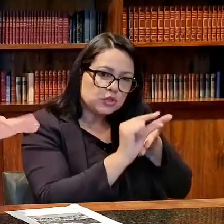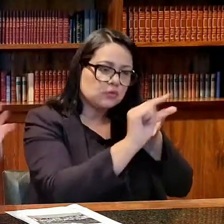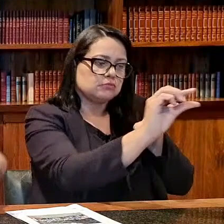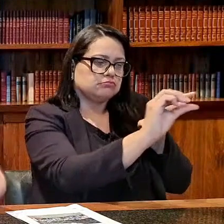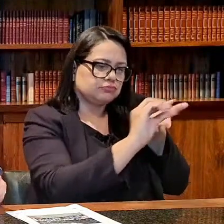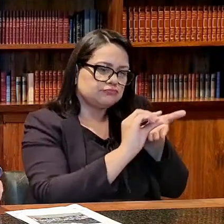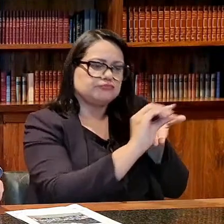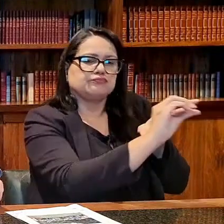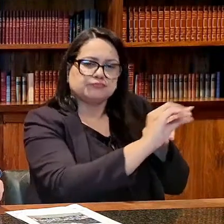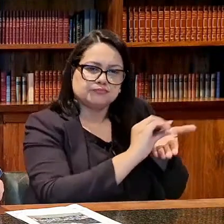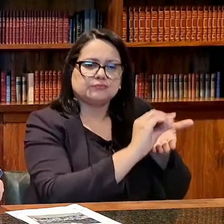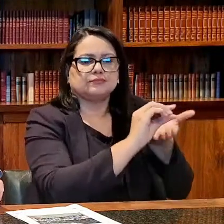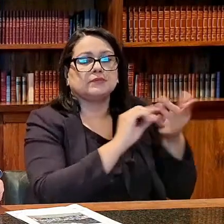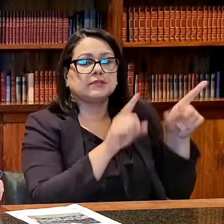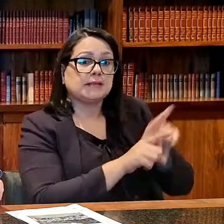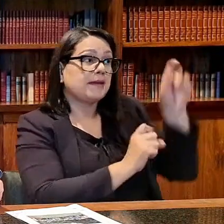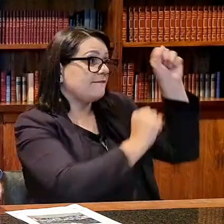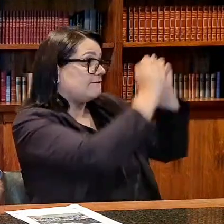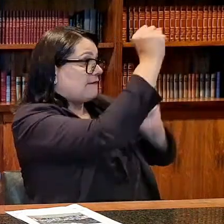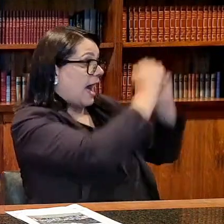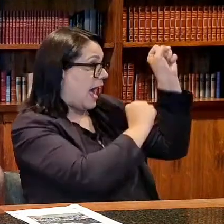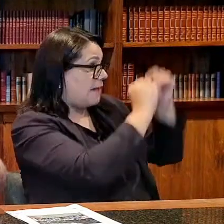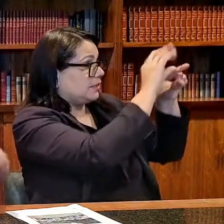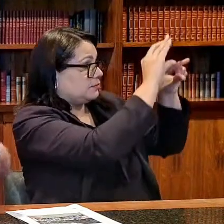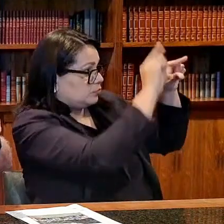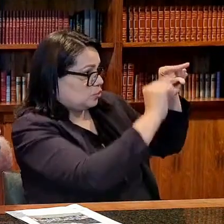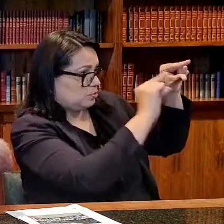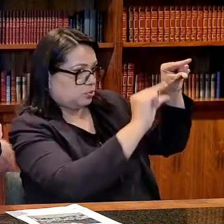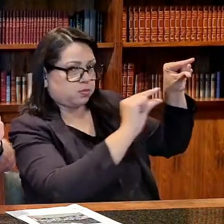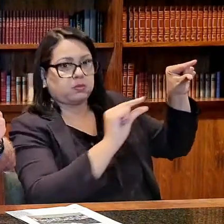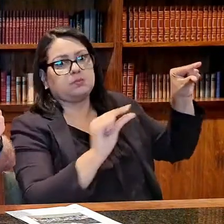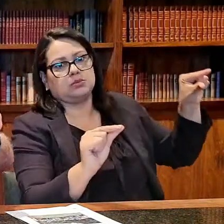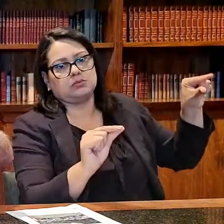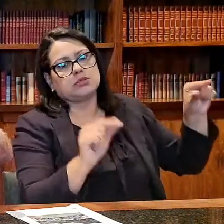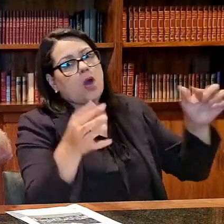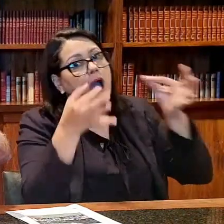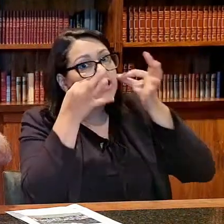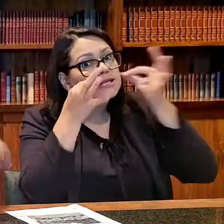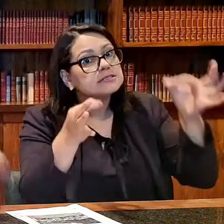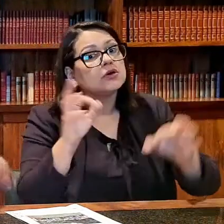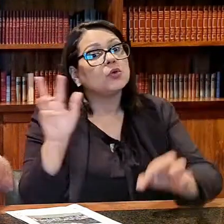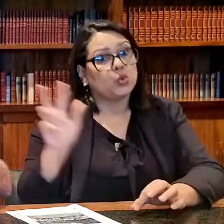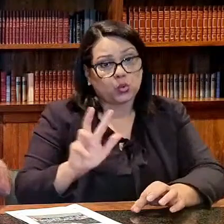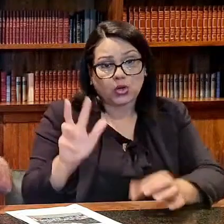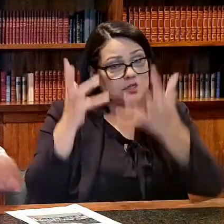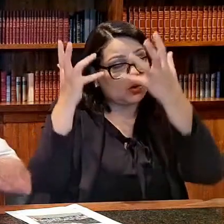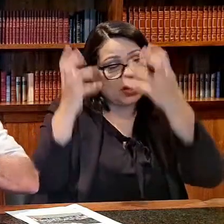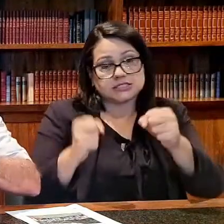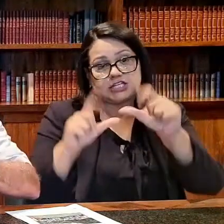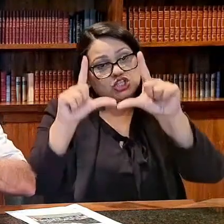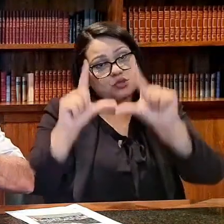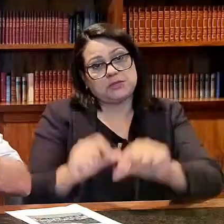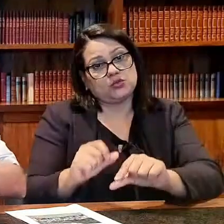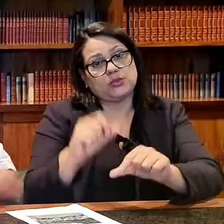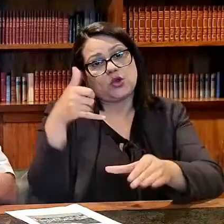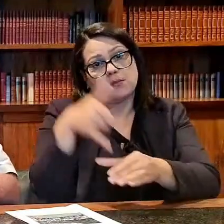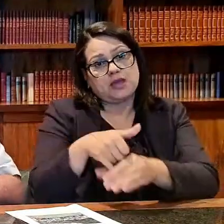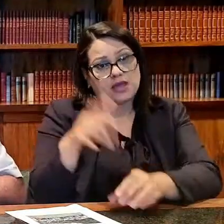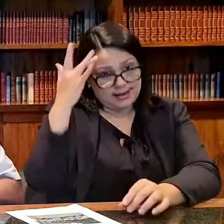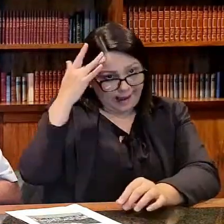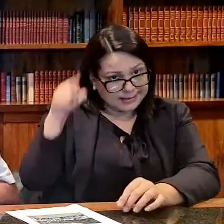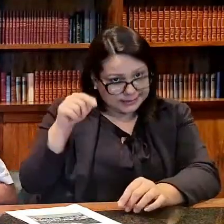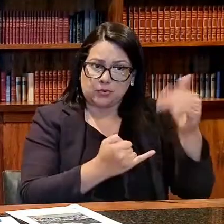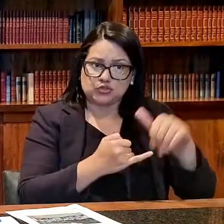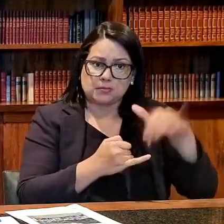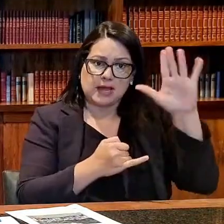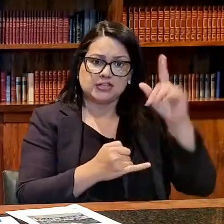preço lá na refinaria dos combustíveis. Então, pessoal, atenção aí. Lula é contra a redução dos preços dos combustíveis. Acho que está barato a gasolina,